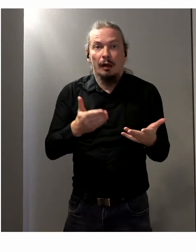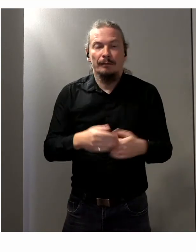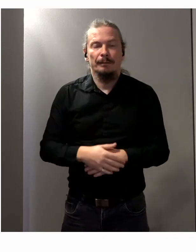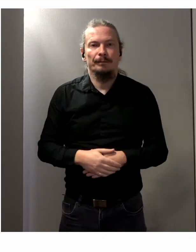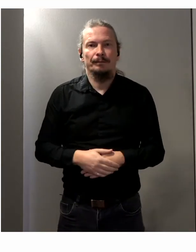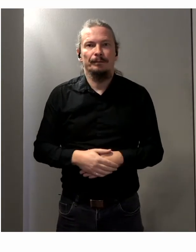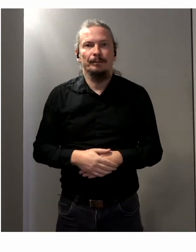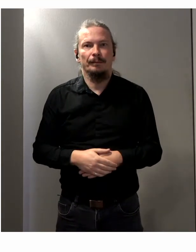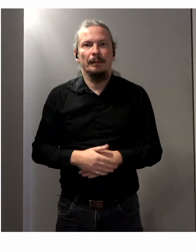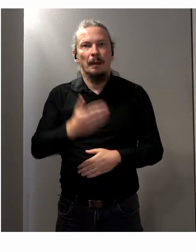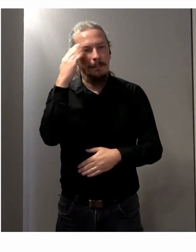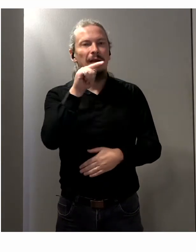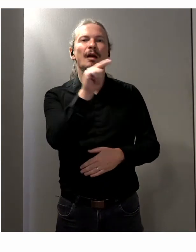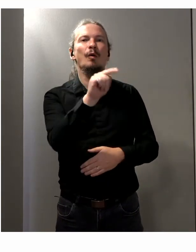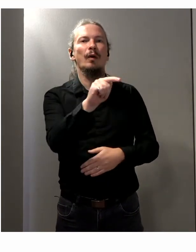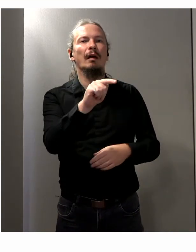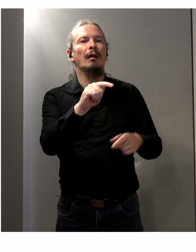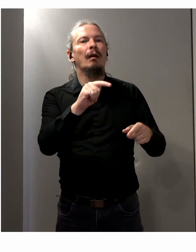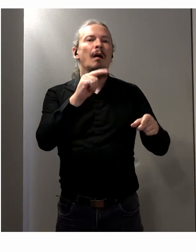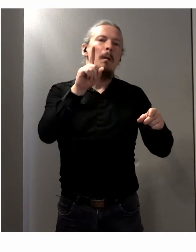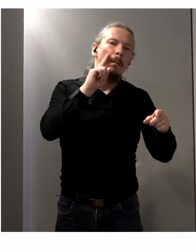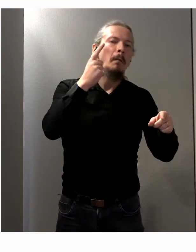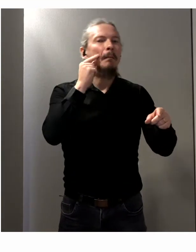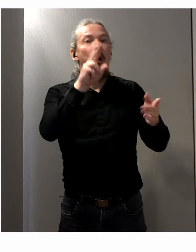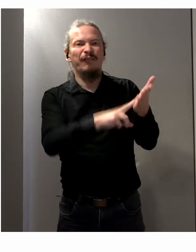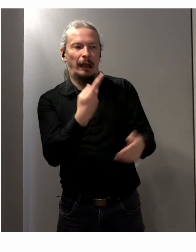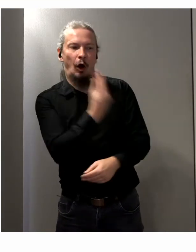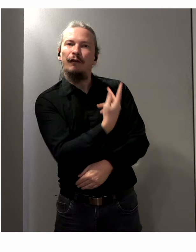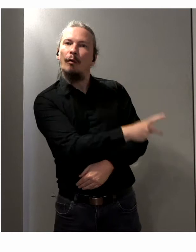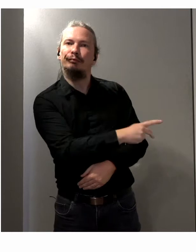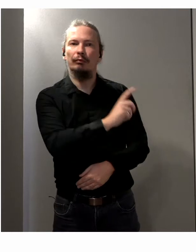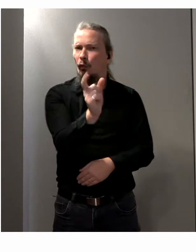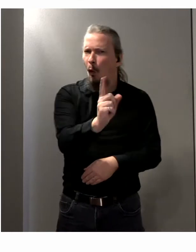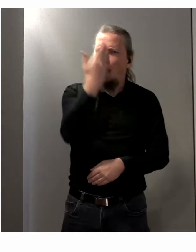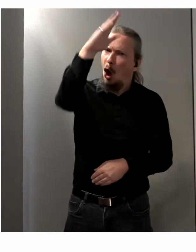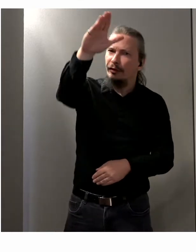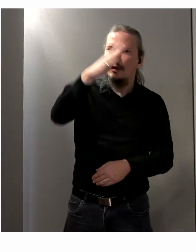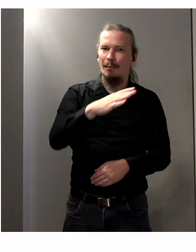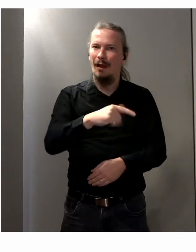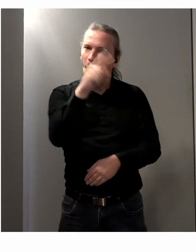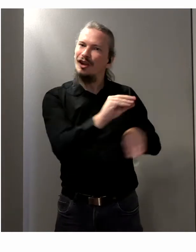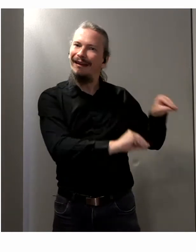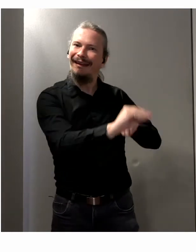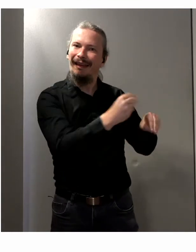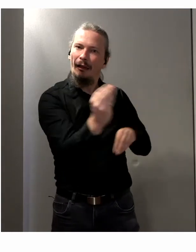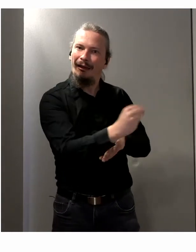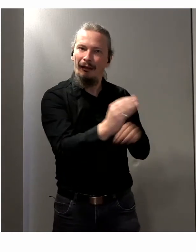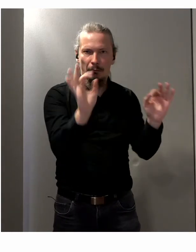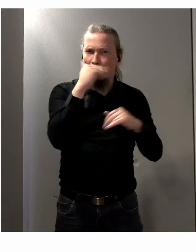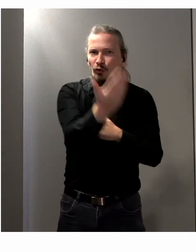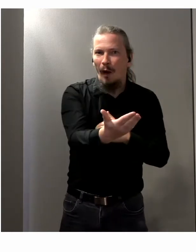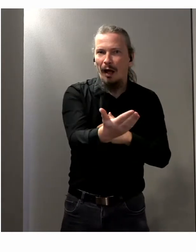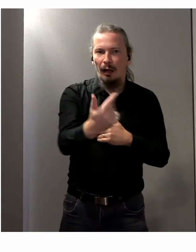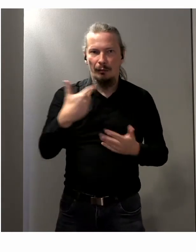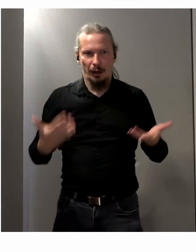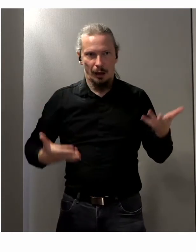envers donc, le conjoint qui n'est pas le parent au départ, qui n'a pas d'obligation alimentaire, disons, au départ vis-à-vis de cet enfant, ce qui peut amener un certain